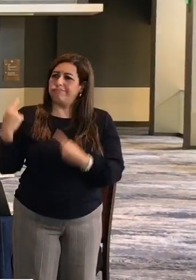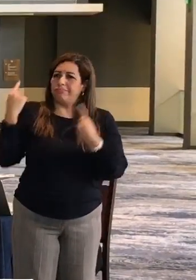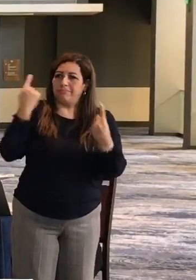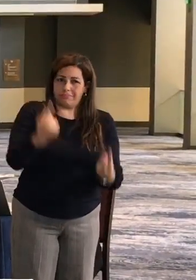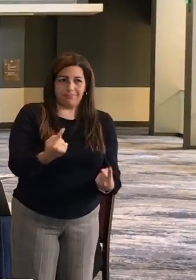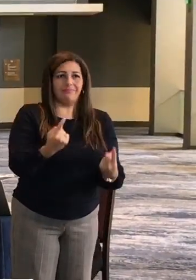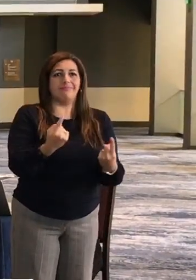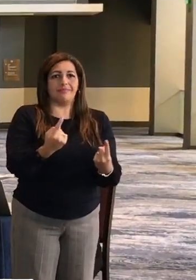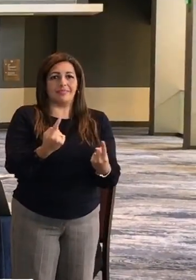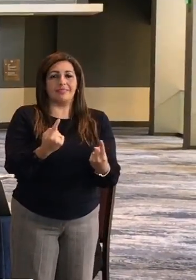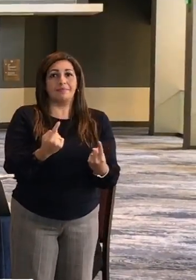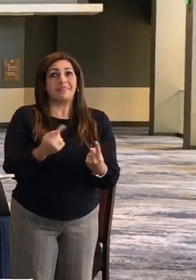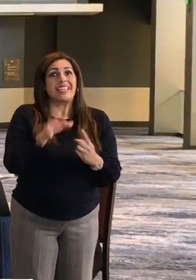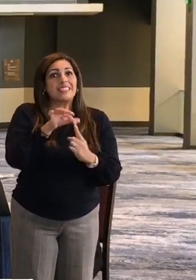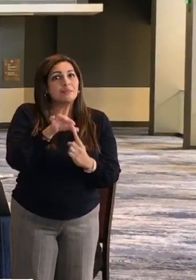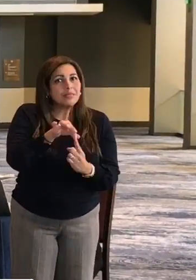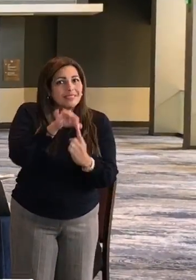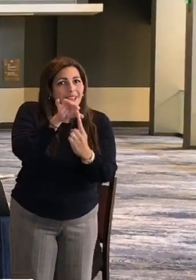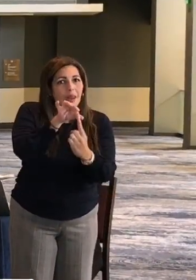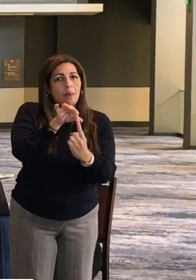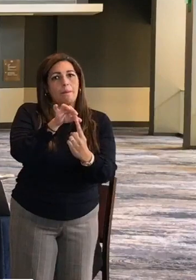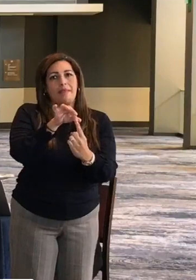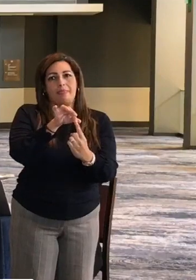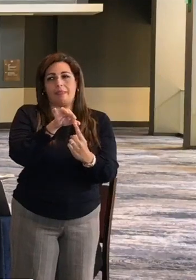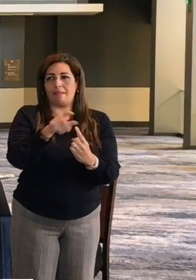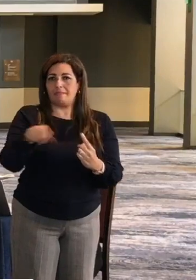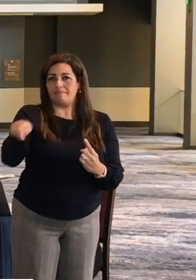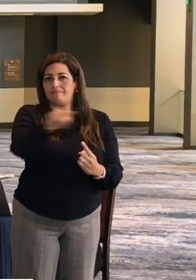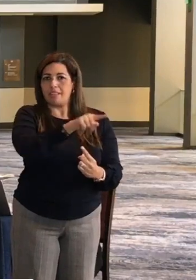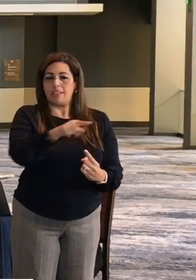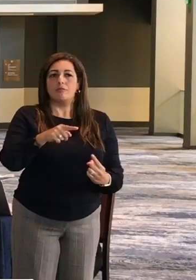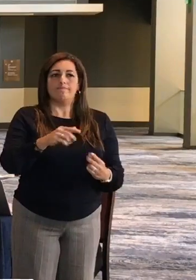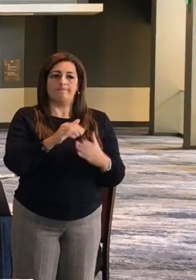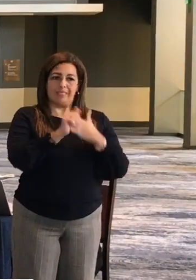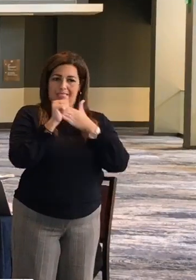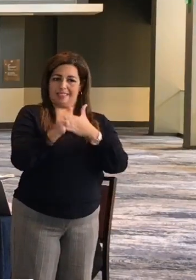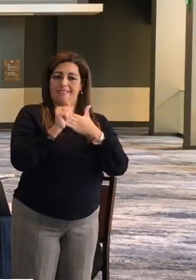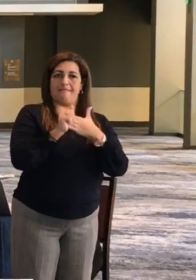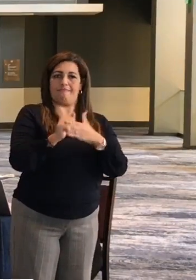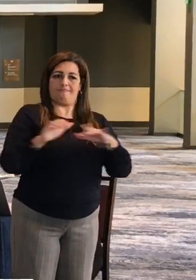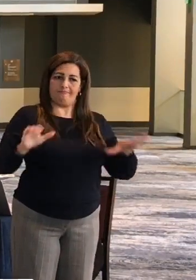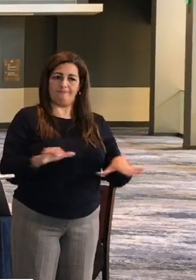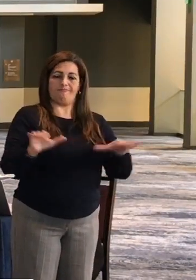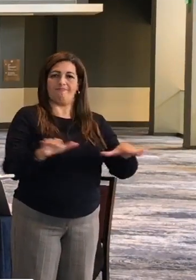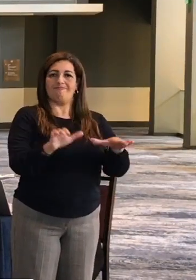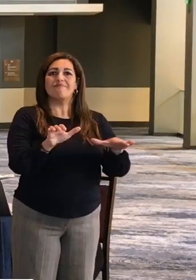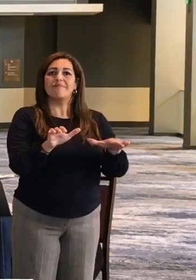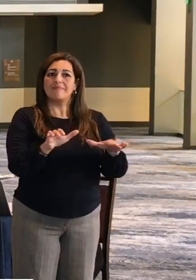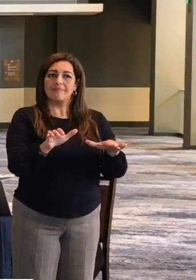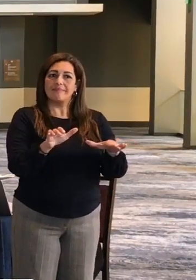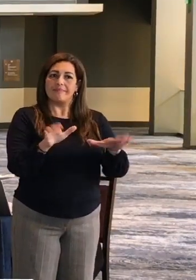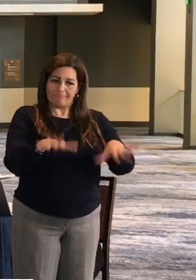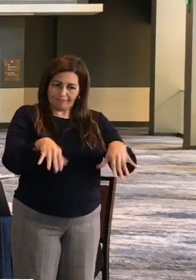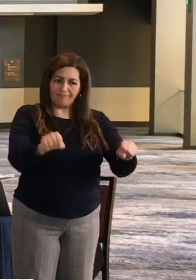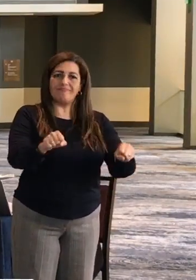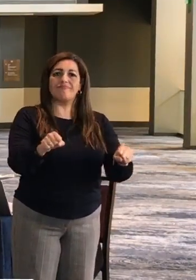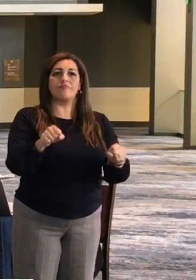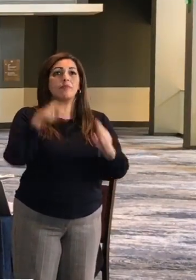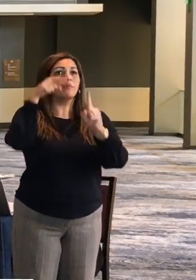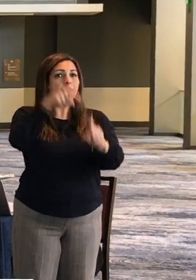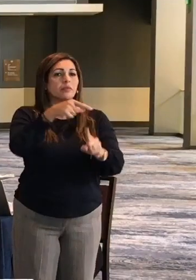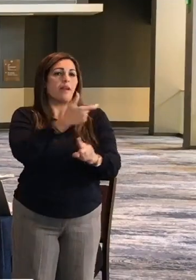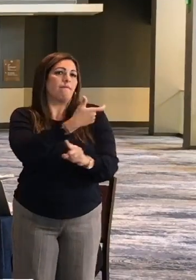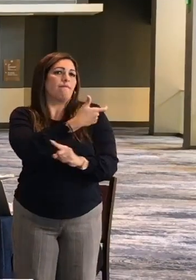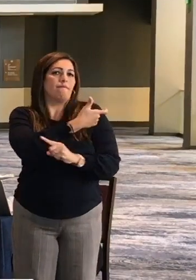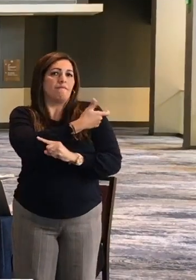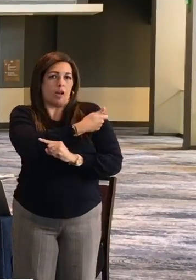carreras, pero principalmente por el liderato que ha tomado los pediatras una vez más con respecto a la vacunación